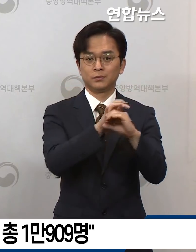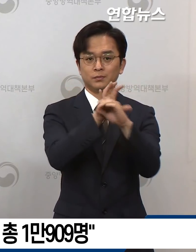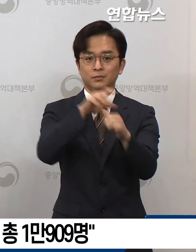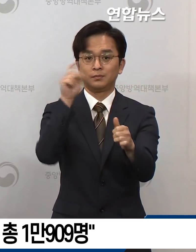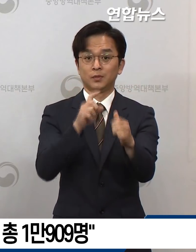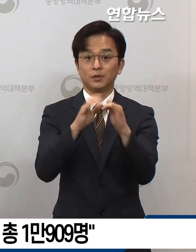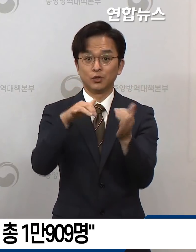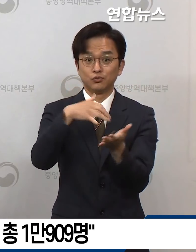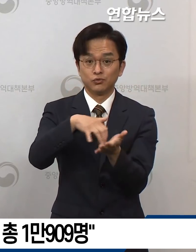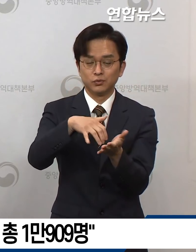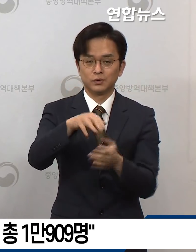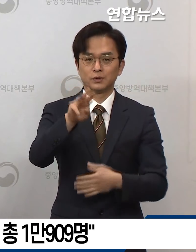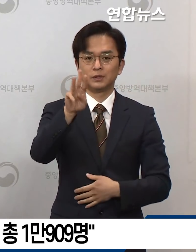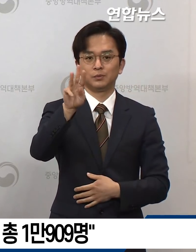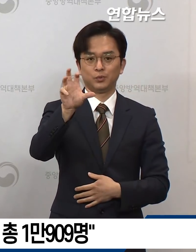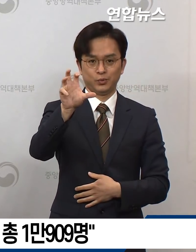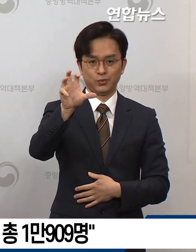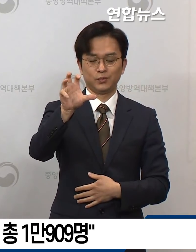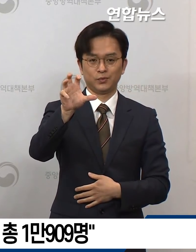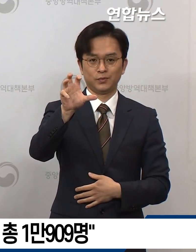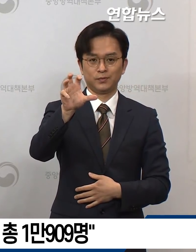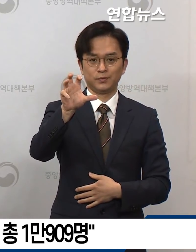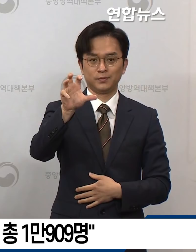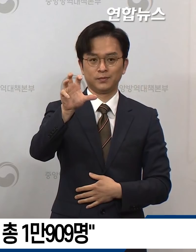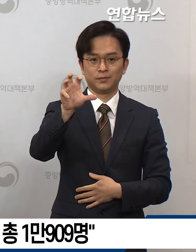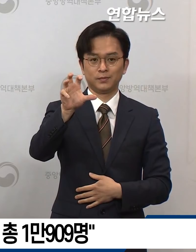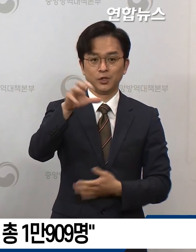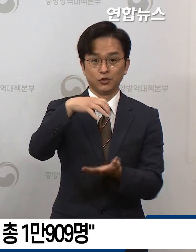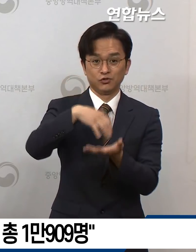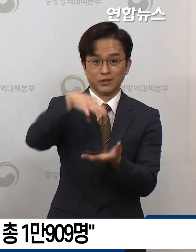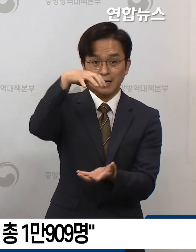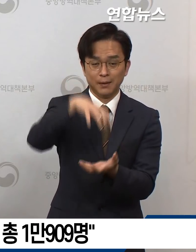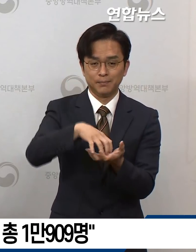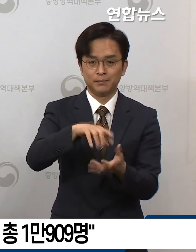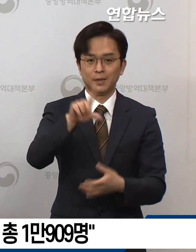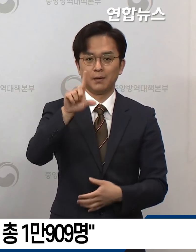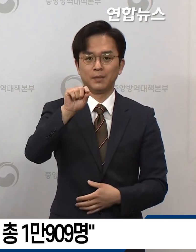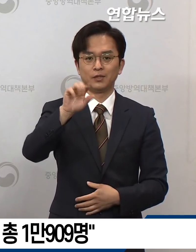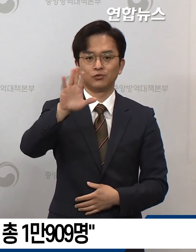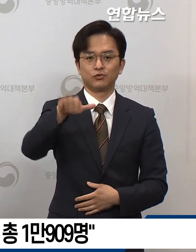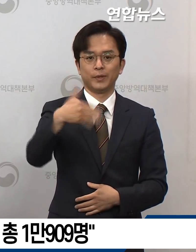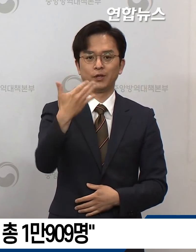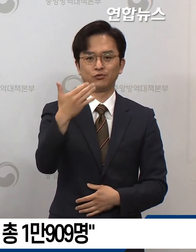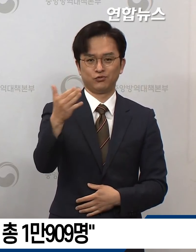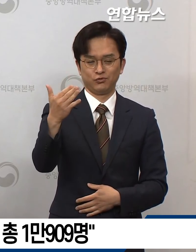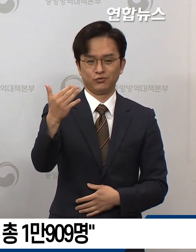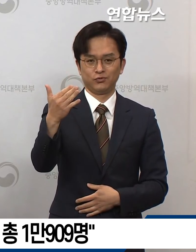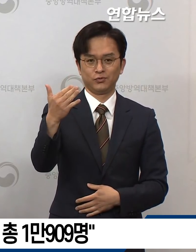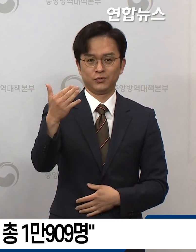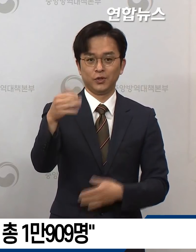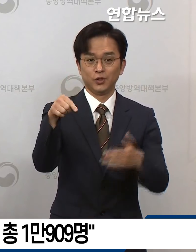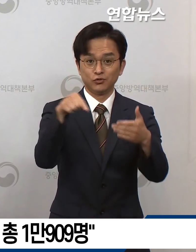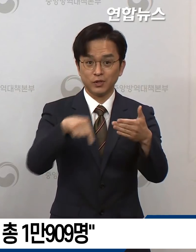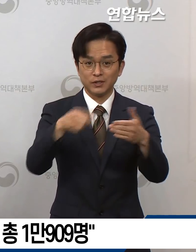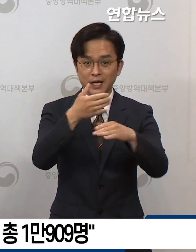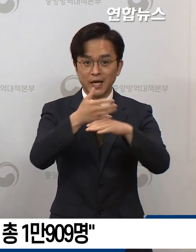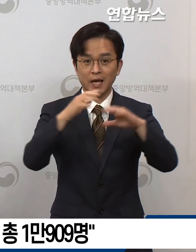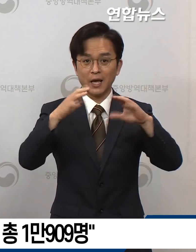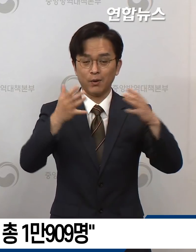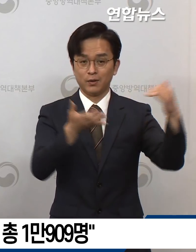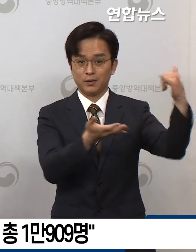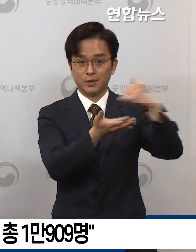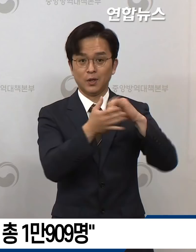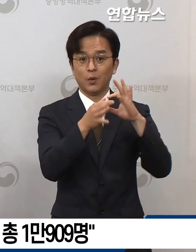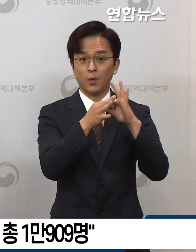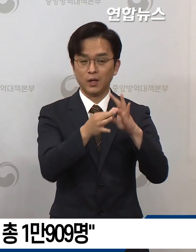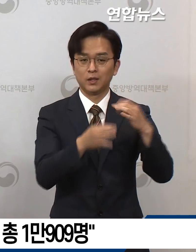확진자는 35명이 발생하여 총 누적 확진자 수는 1,909명이며 이 중 해외 유입